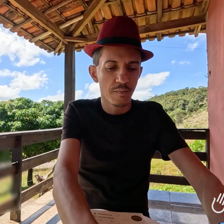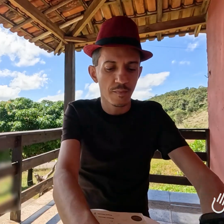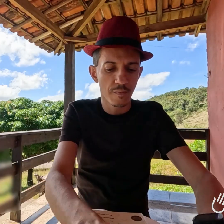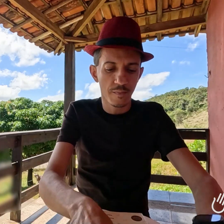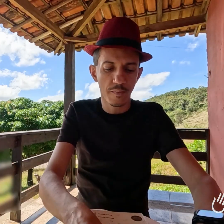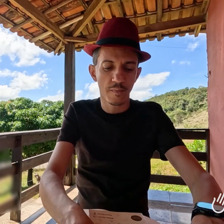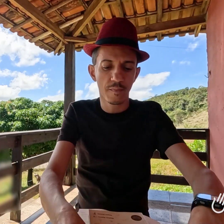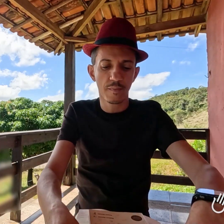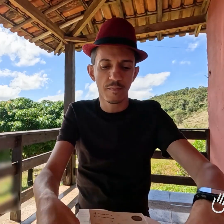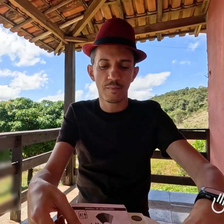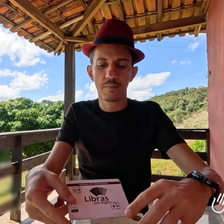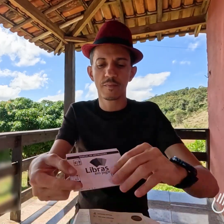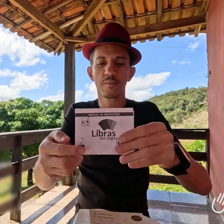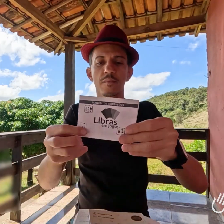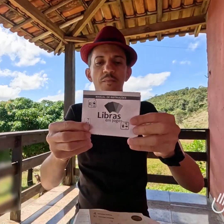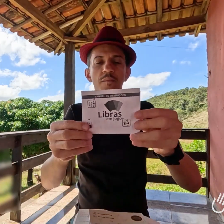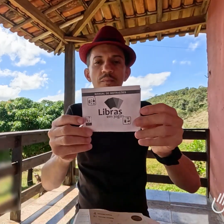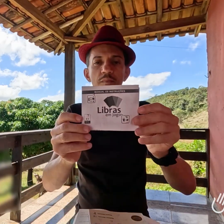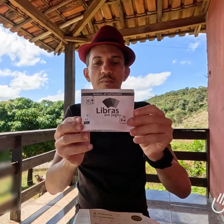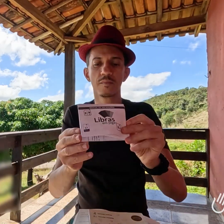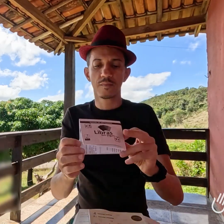e estratégias de jogos.